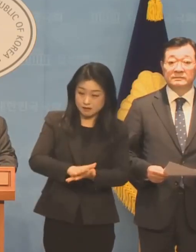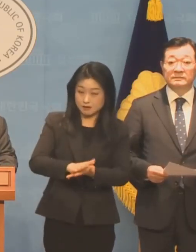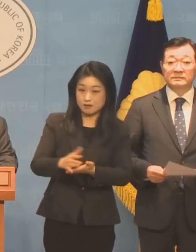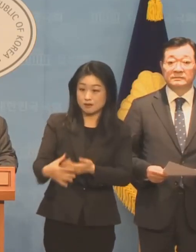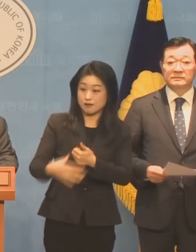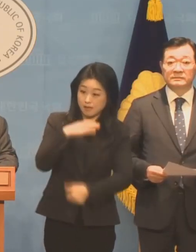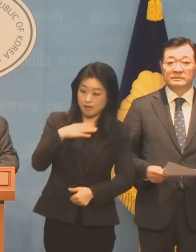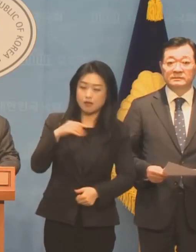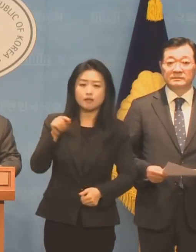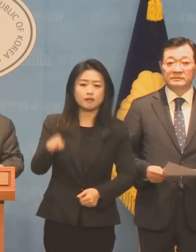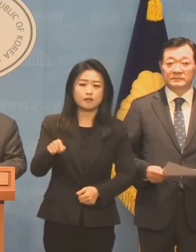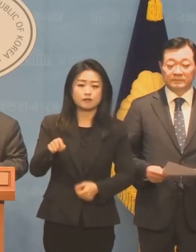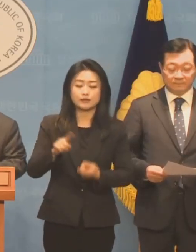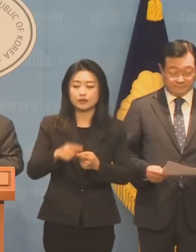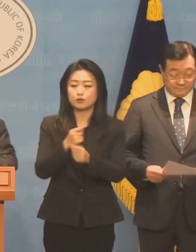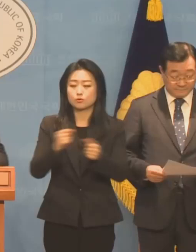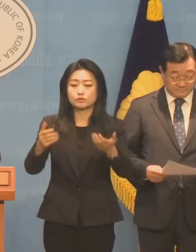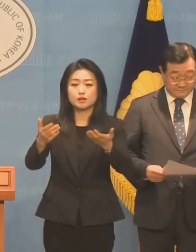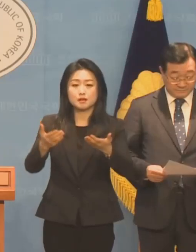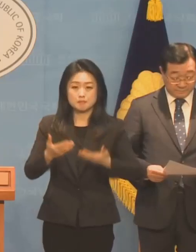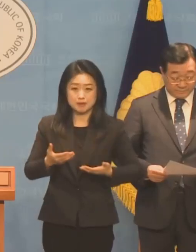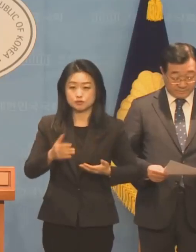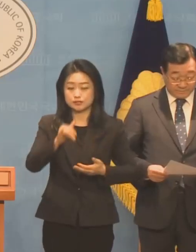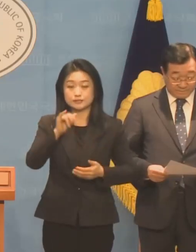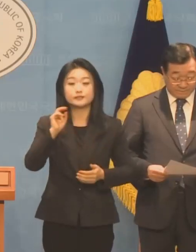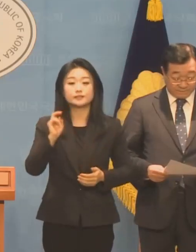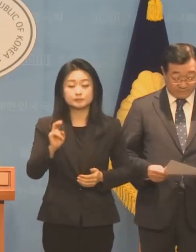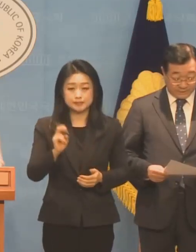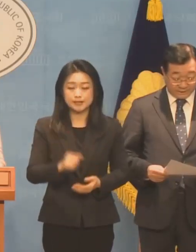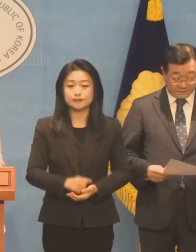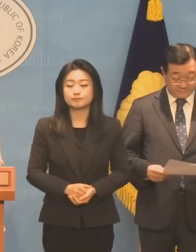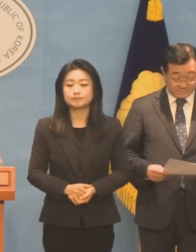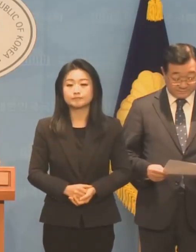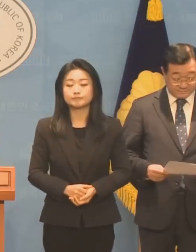있는 유일한 길입니다.